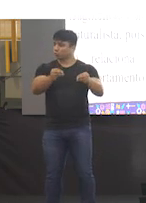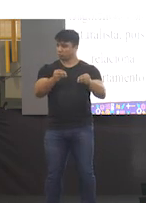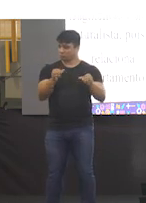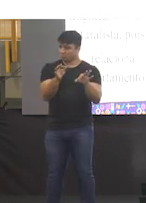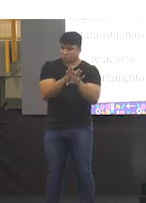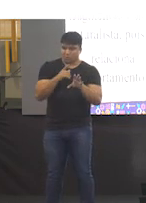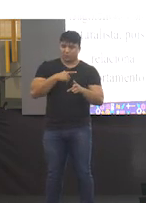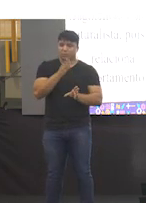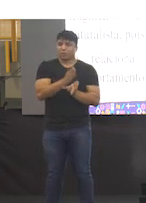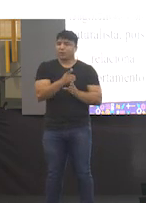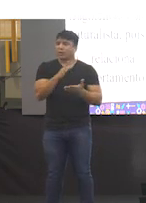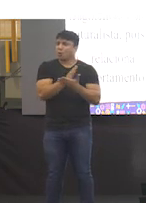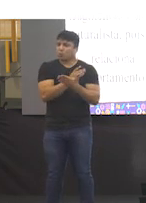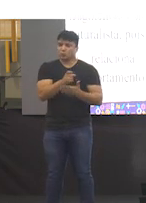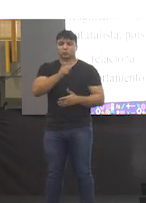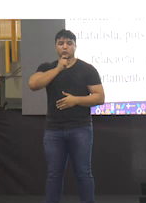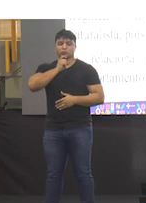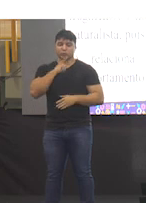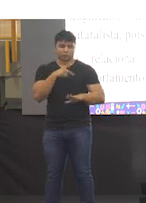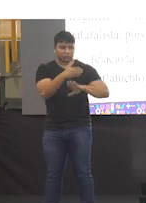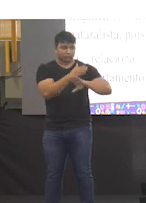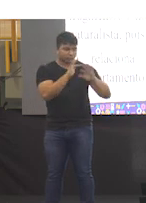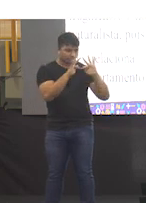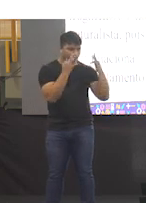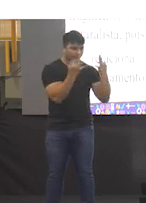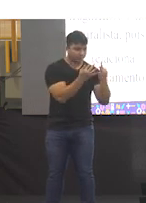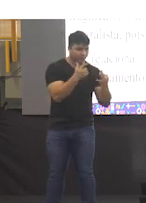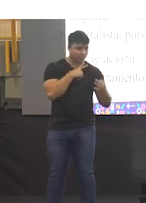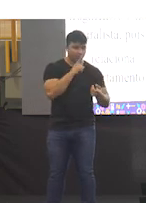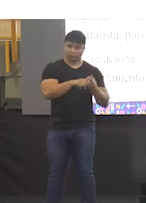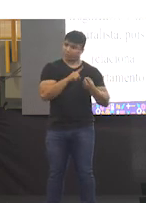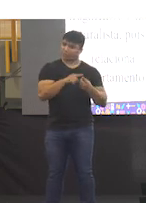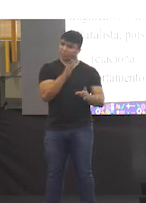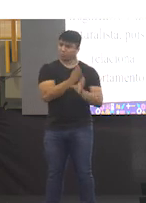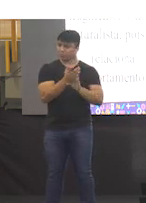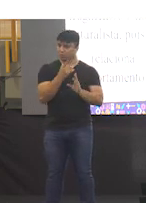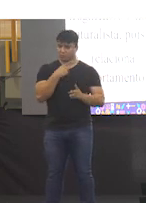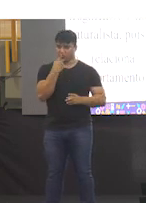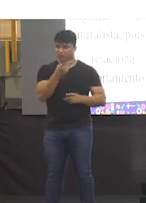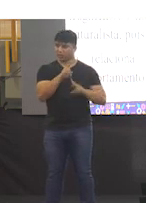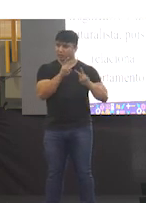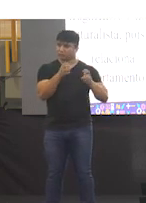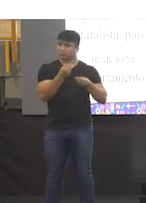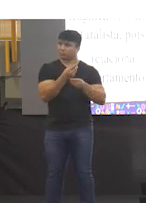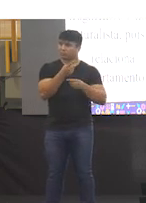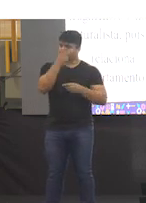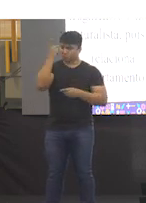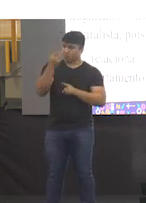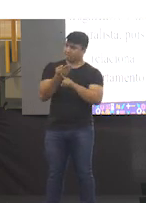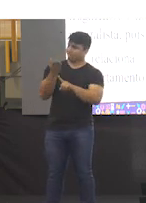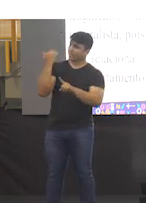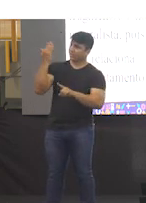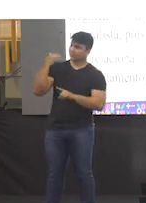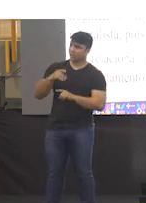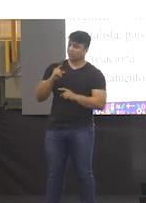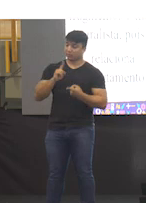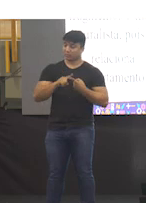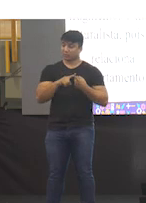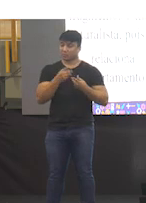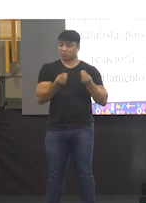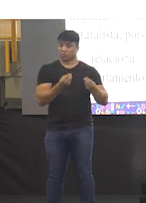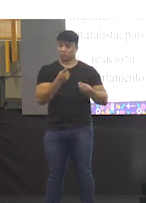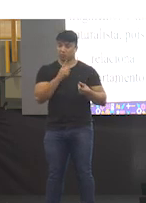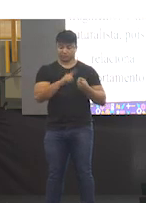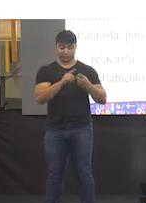a frieza de certas famílias a quem visitara, as reticências dos que lhe falavam de seus antepassados, a reserva e